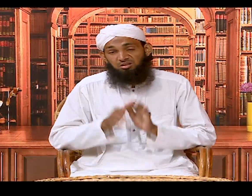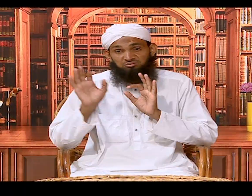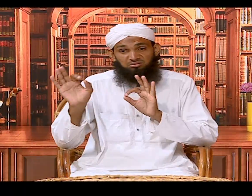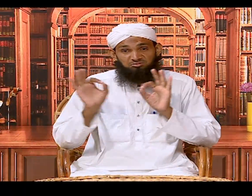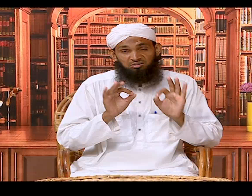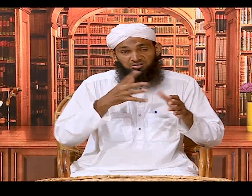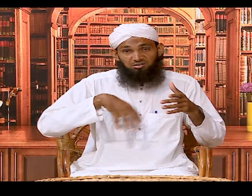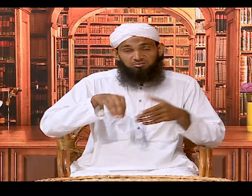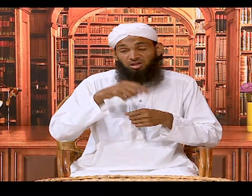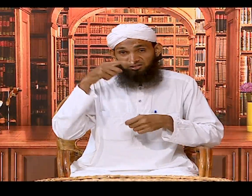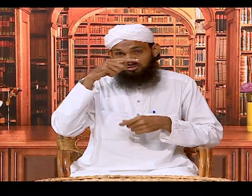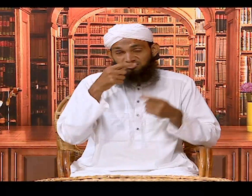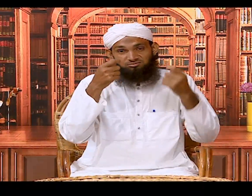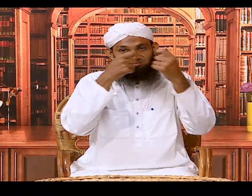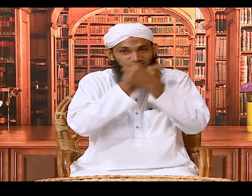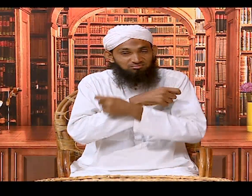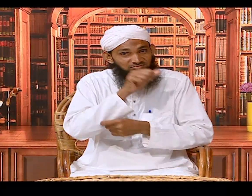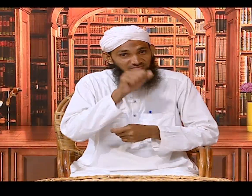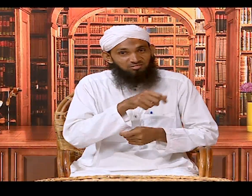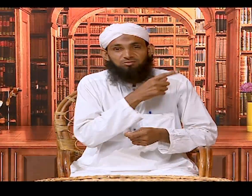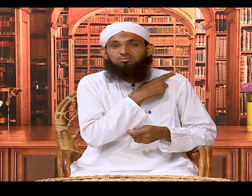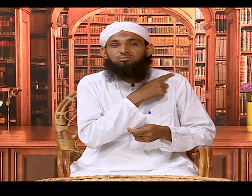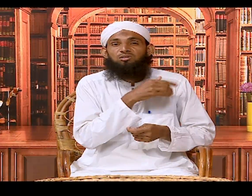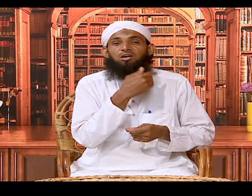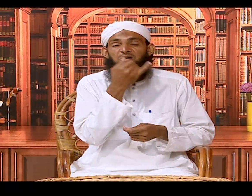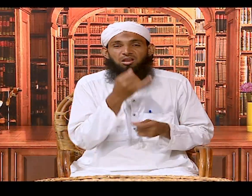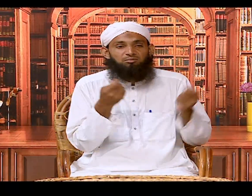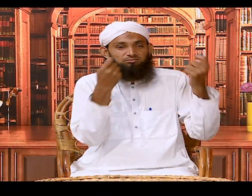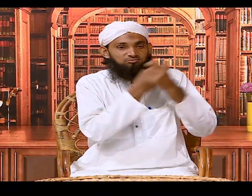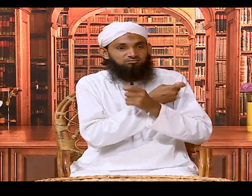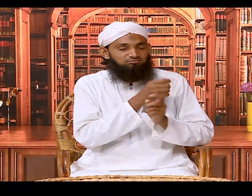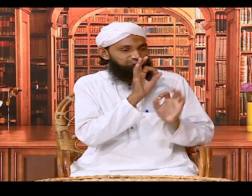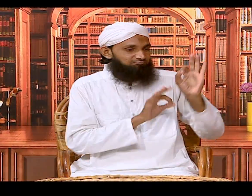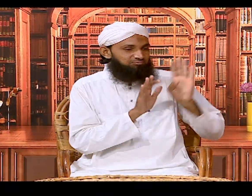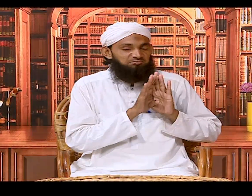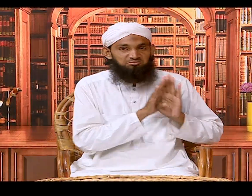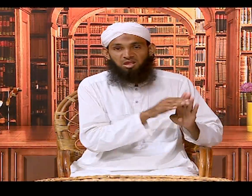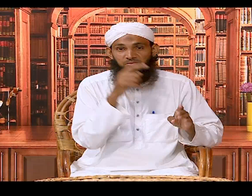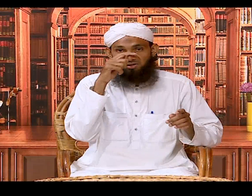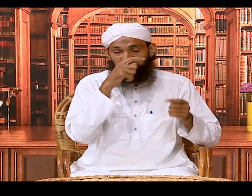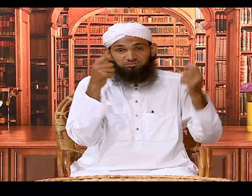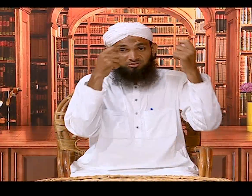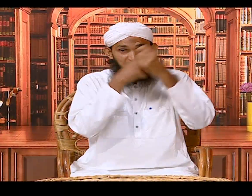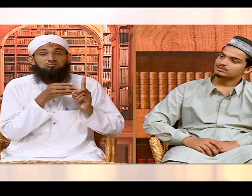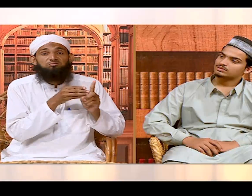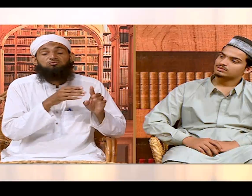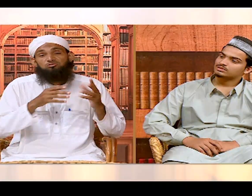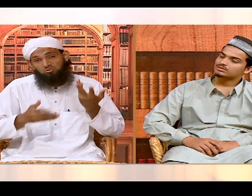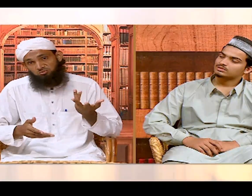لیے کہ حیا ہی تو تھی جو برائیوں اور گناہوں سے روکتی تھی۔ جب حیا ہی نہ رہی تو اب برائی سے کون روکے؟ بہت سے